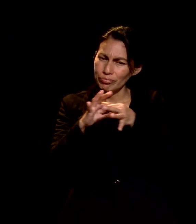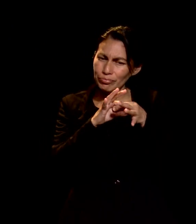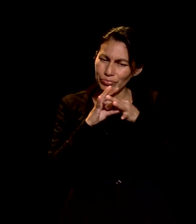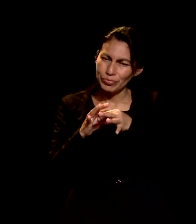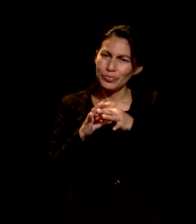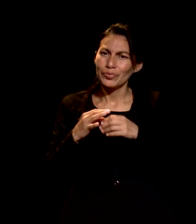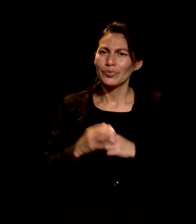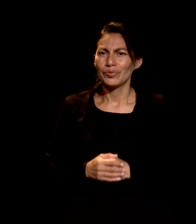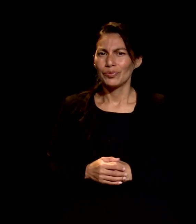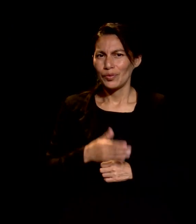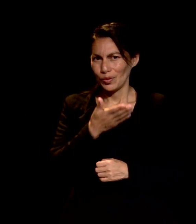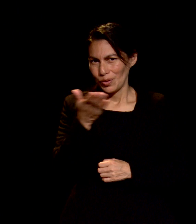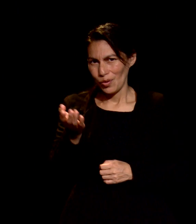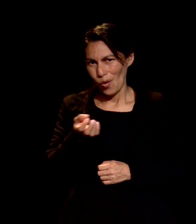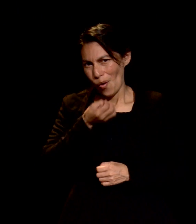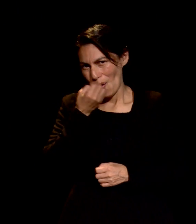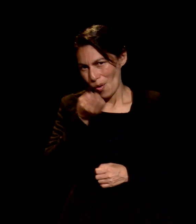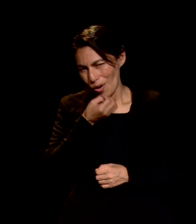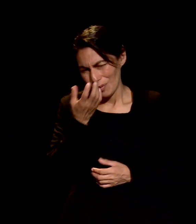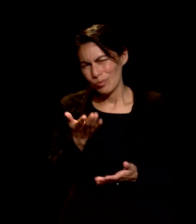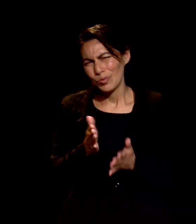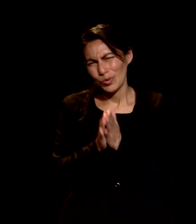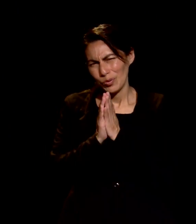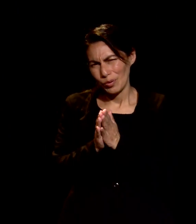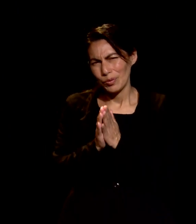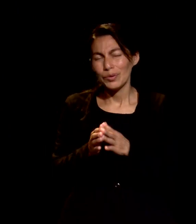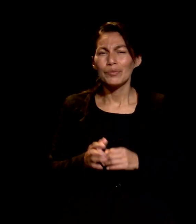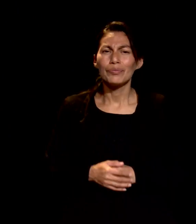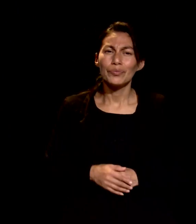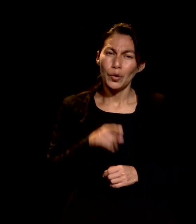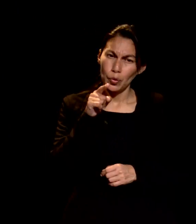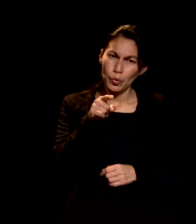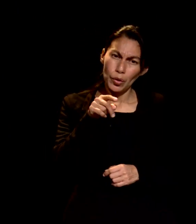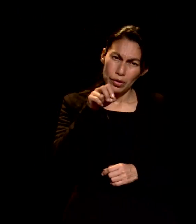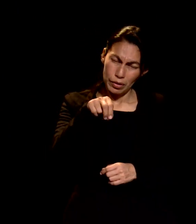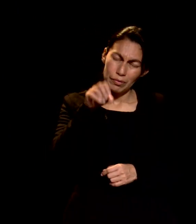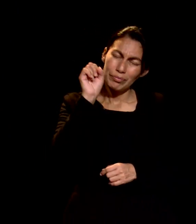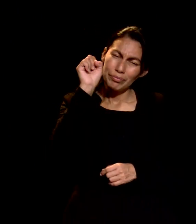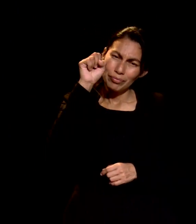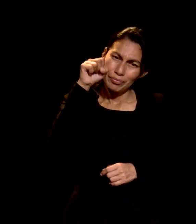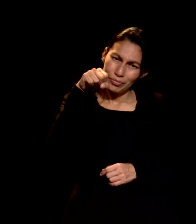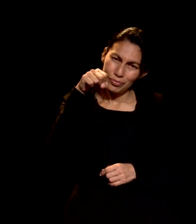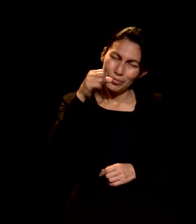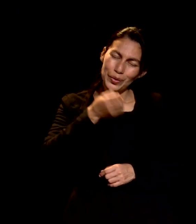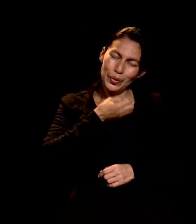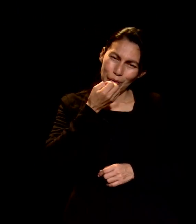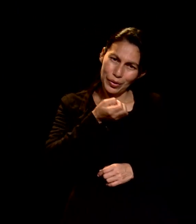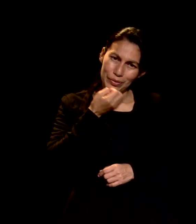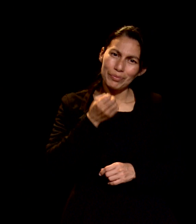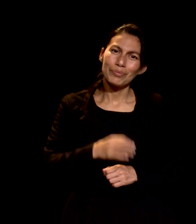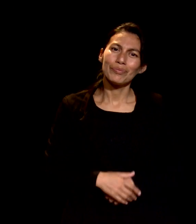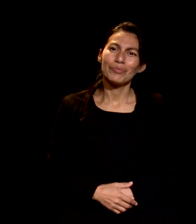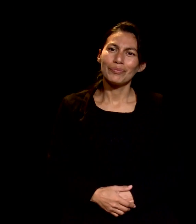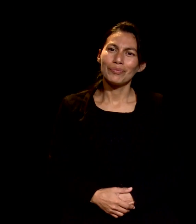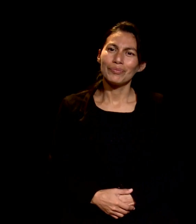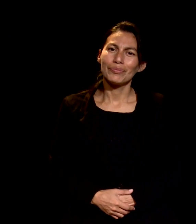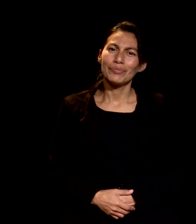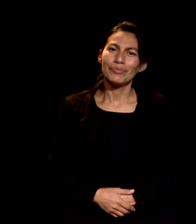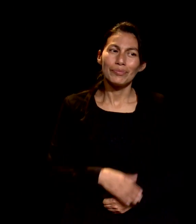Así que Voy a pedirles Que por favor Inclinen su rostro Allá donde estás Que vamos a hacer Esta oración